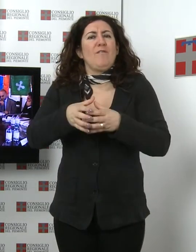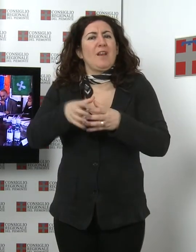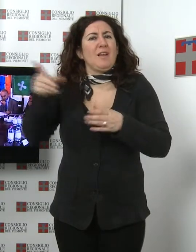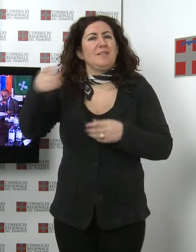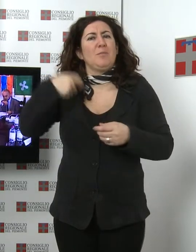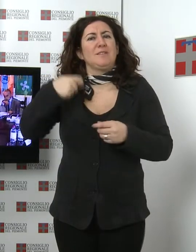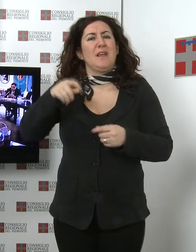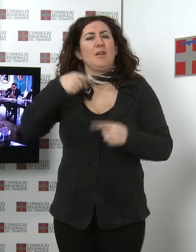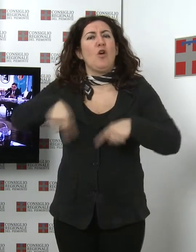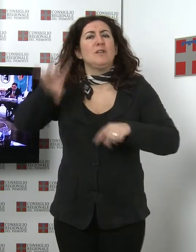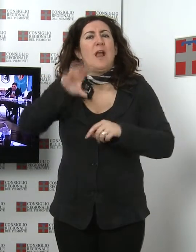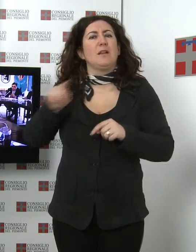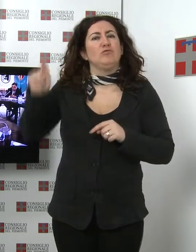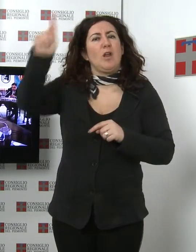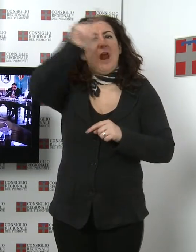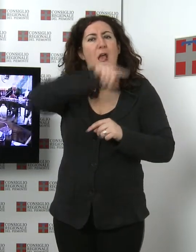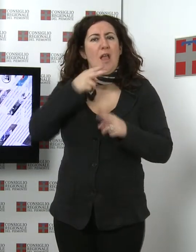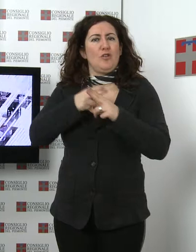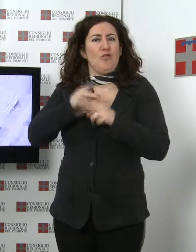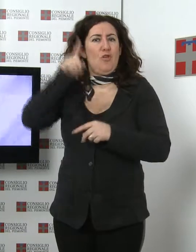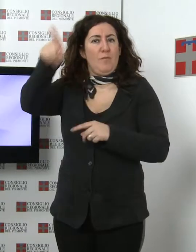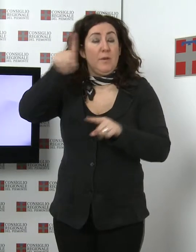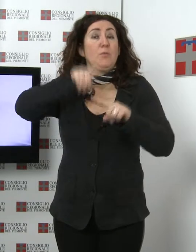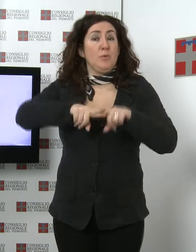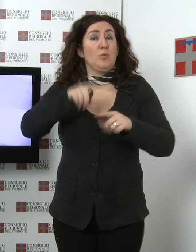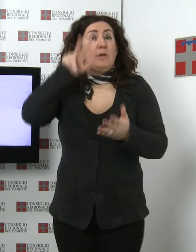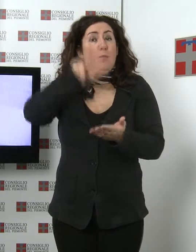un documento sulle riforme costituzionali. In breve.